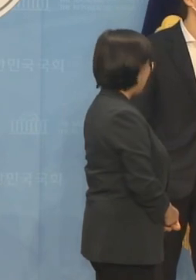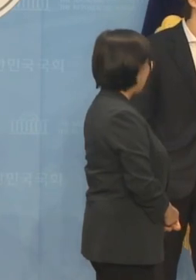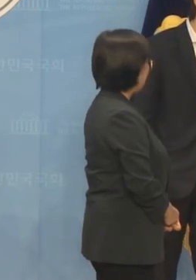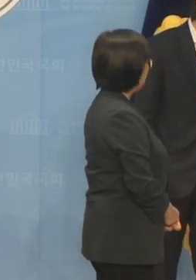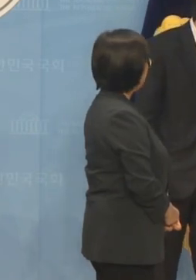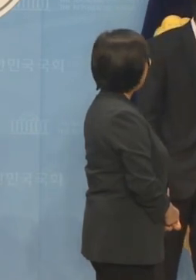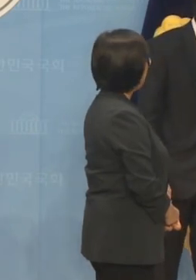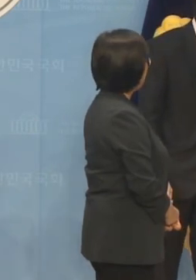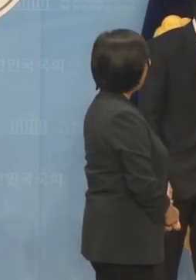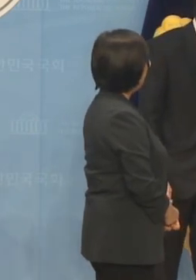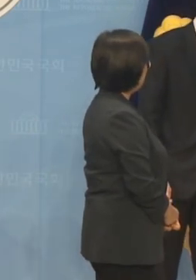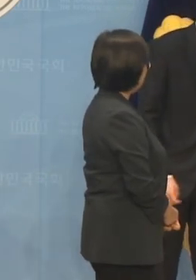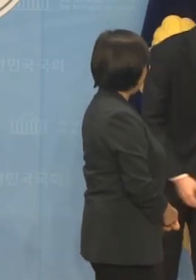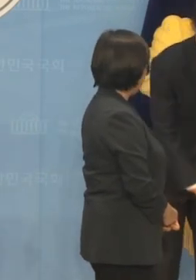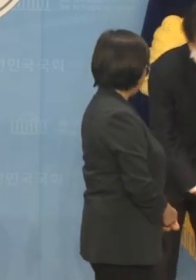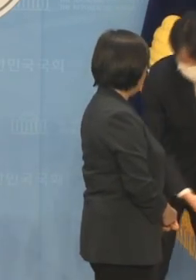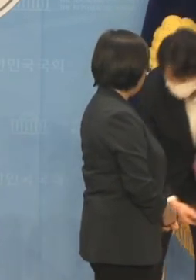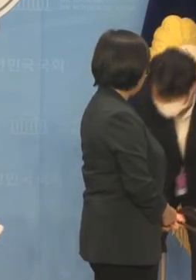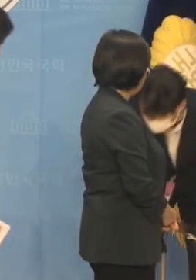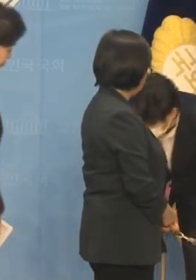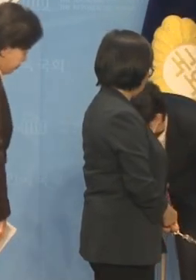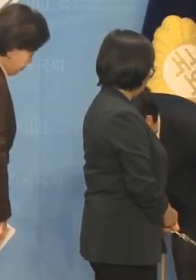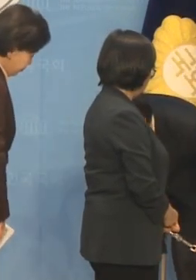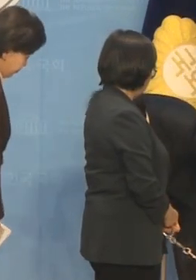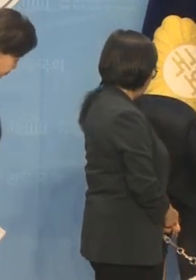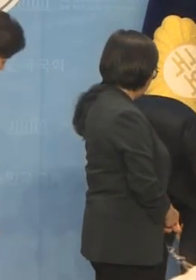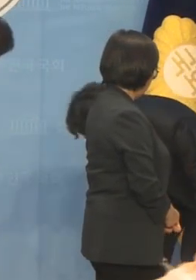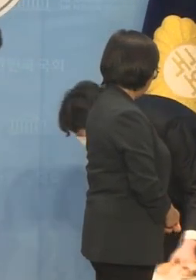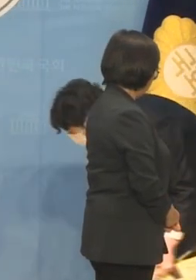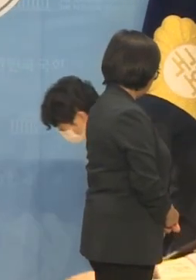지금도 딱 조금 더.